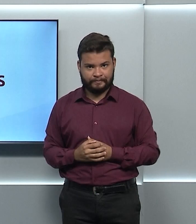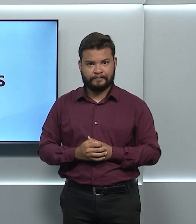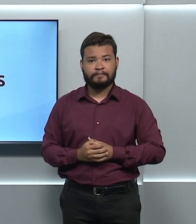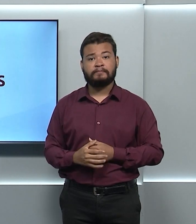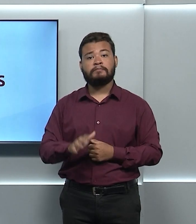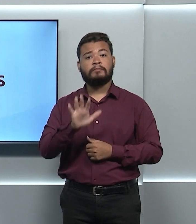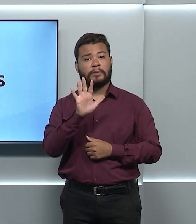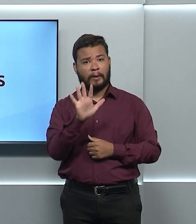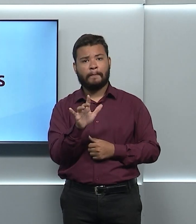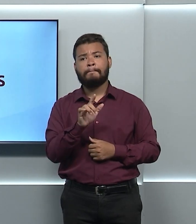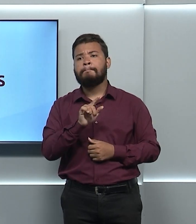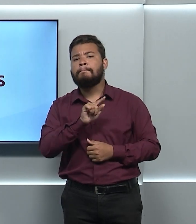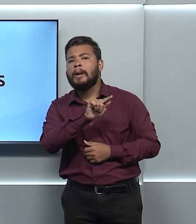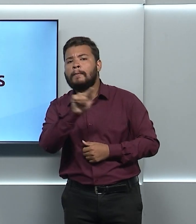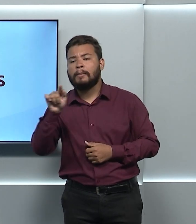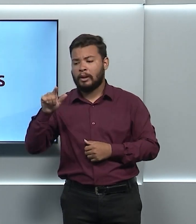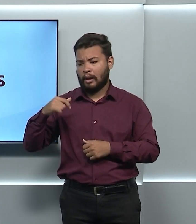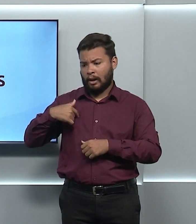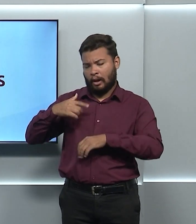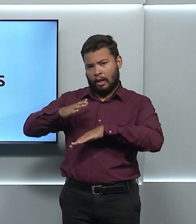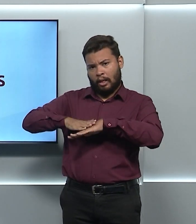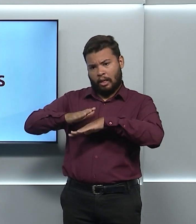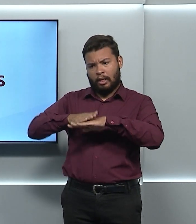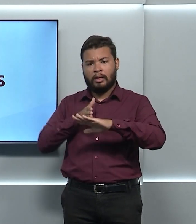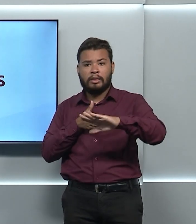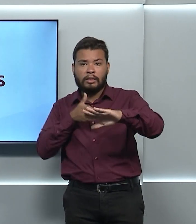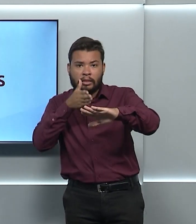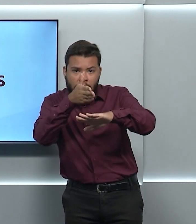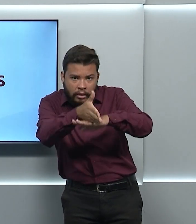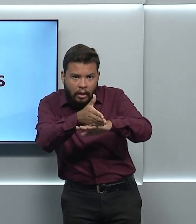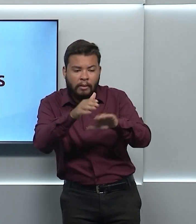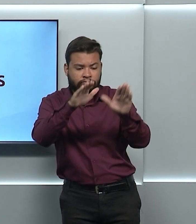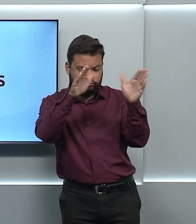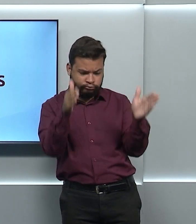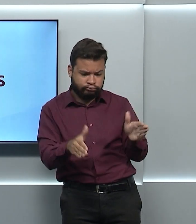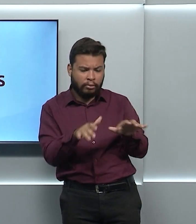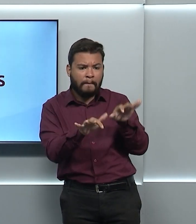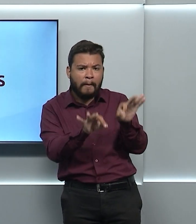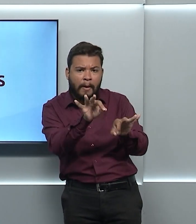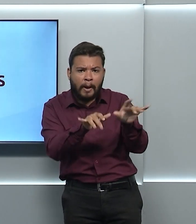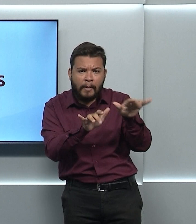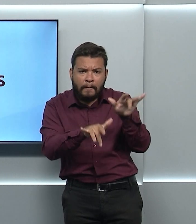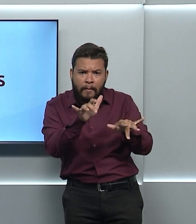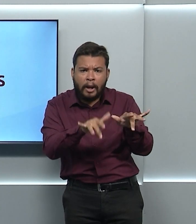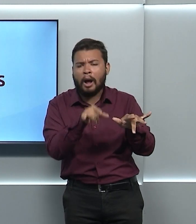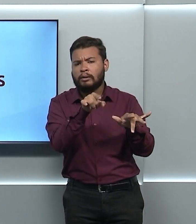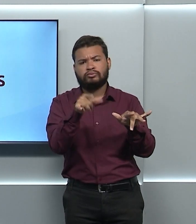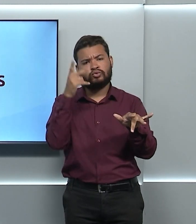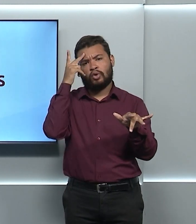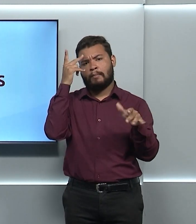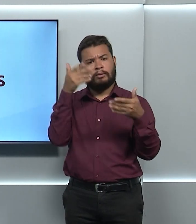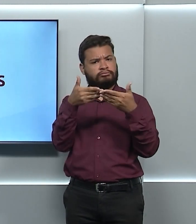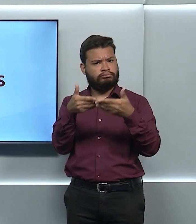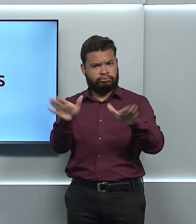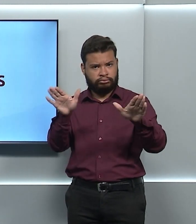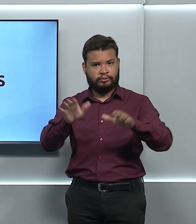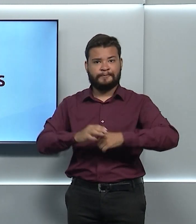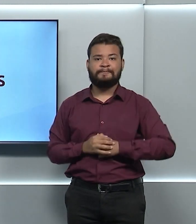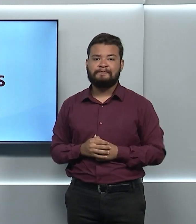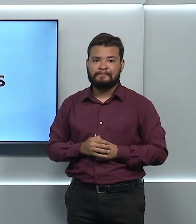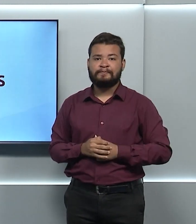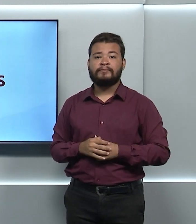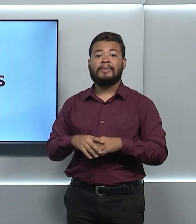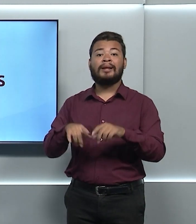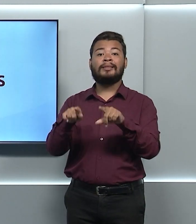as unidades de autoatendimento estão em funcionamento normalmente durante todo o feriado e fim de semana. Por último, os serviços